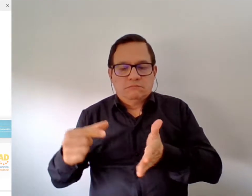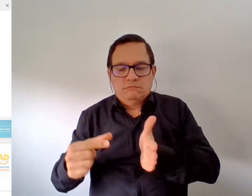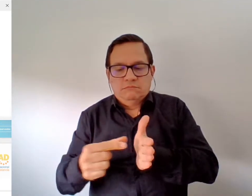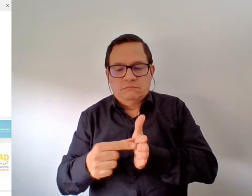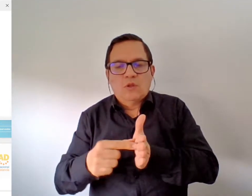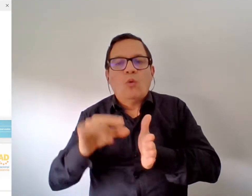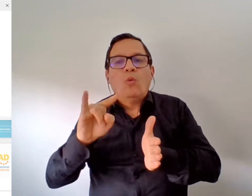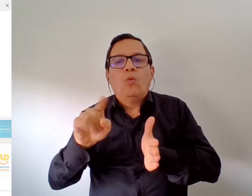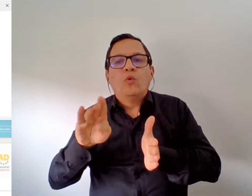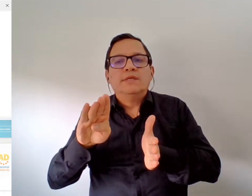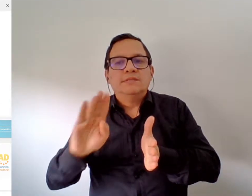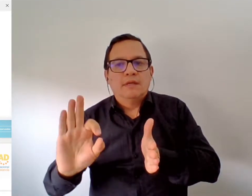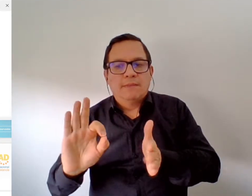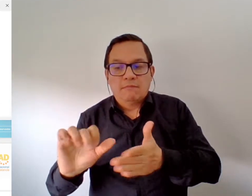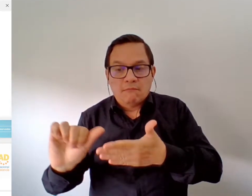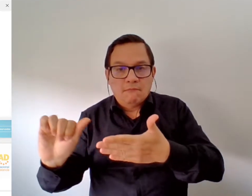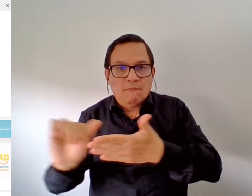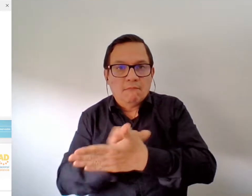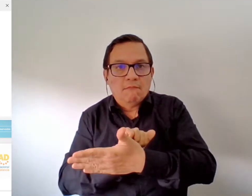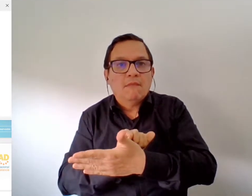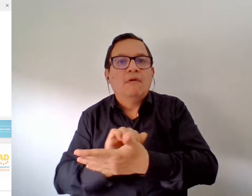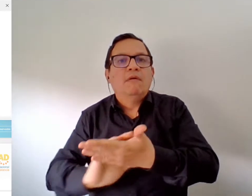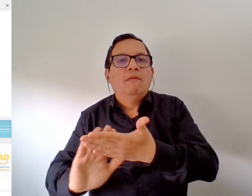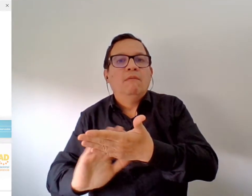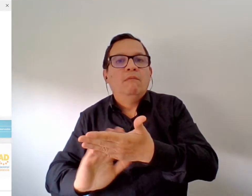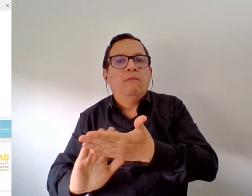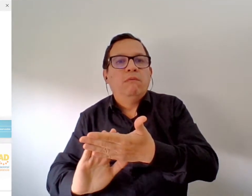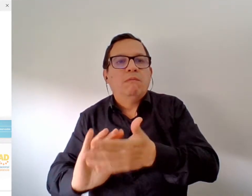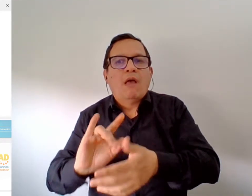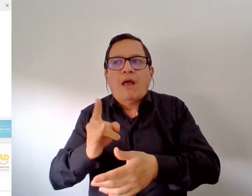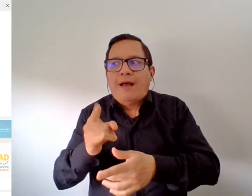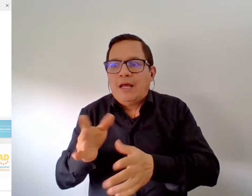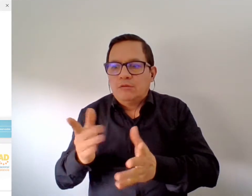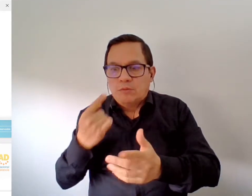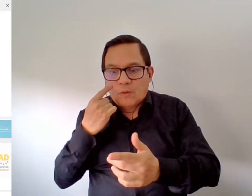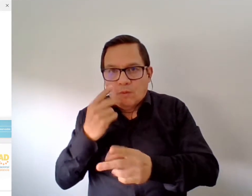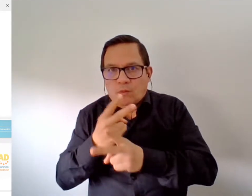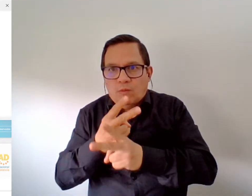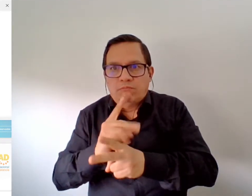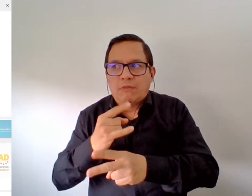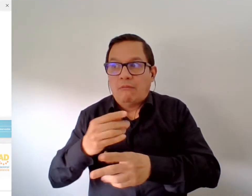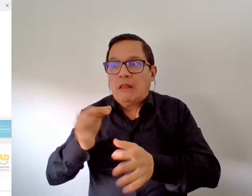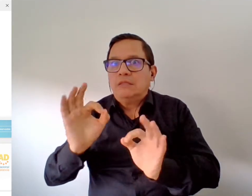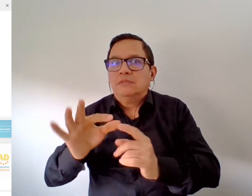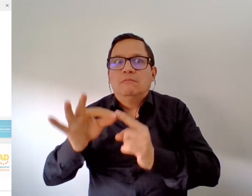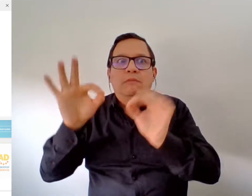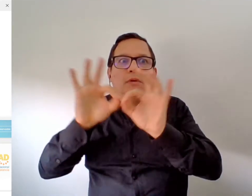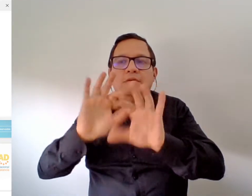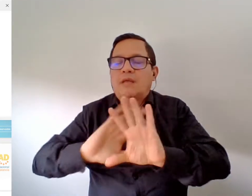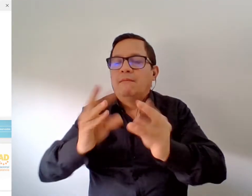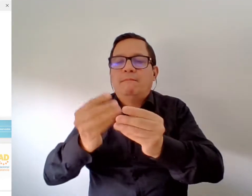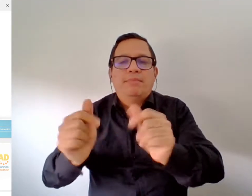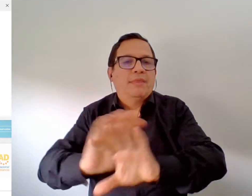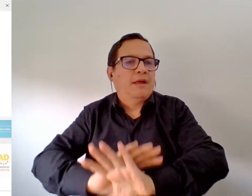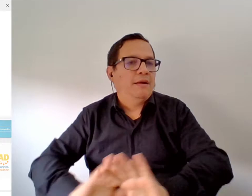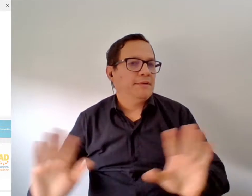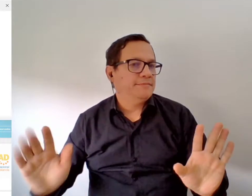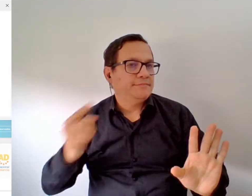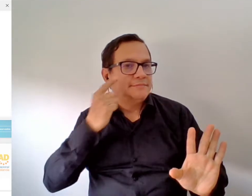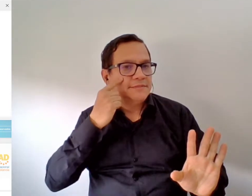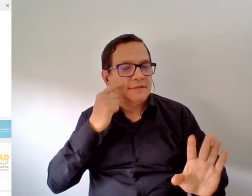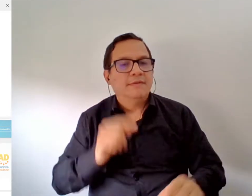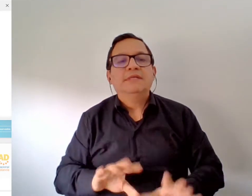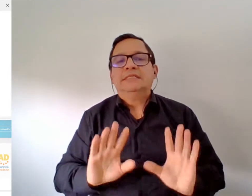que quiere formatear para evitar borrar información que necesite. En el